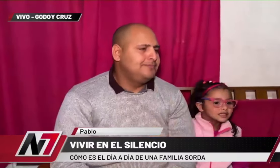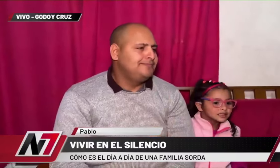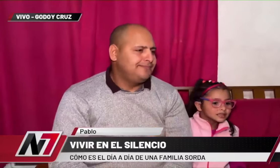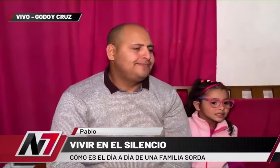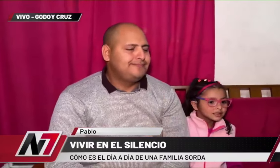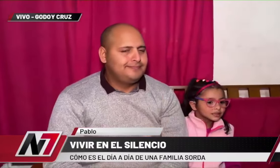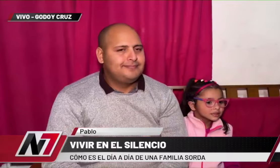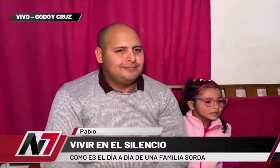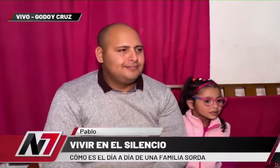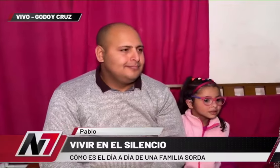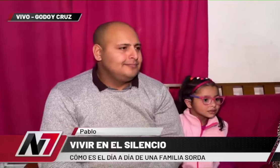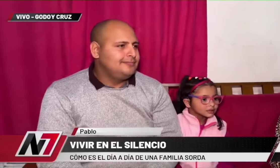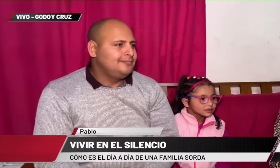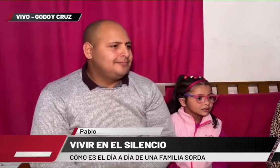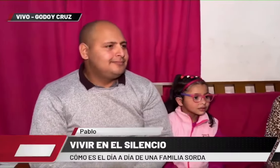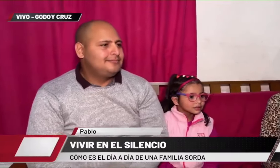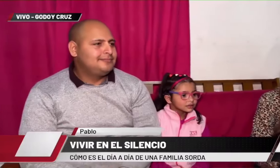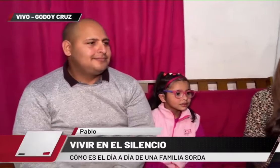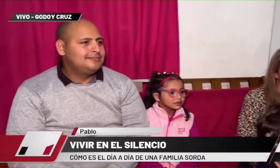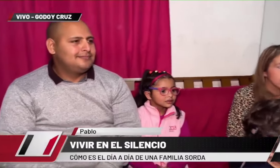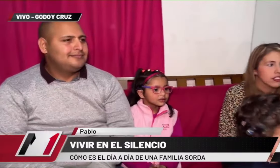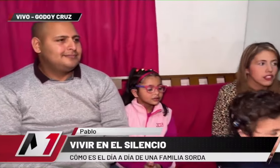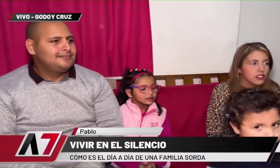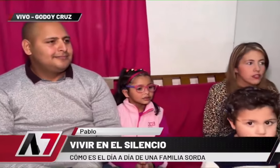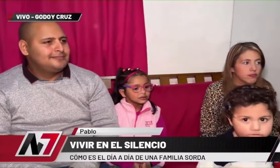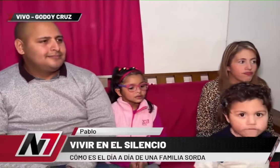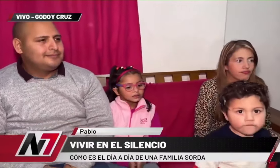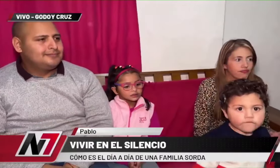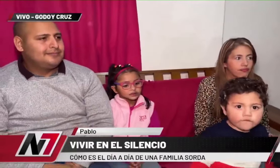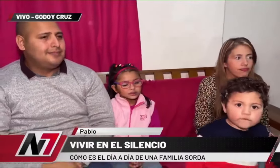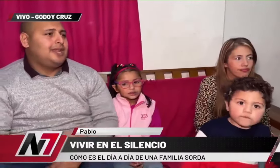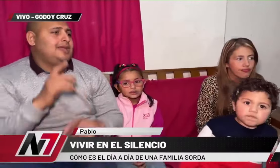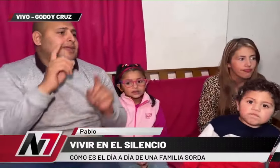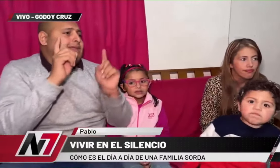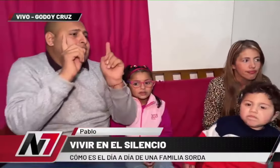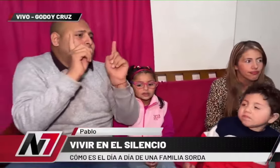tecnología podemos comunicarnos con el celular, entonces podemos escribir.